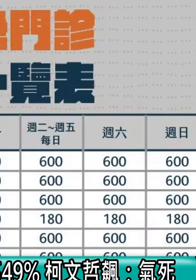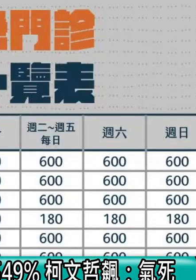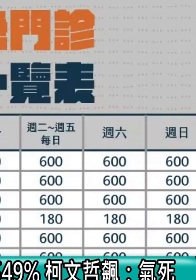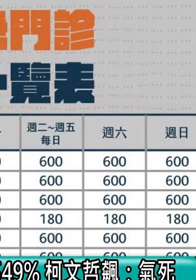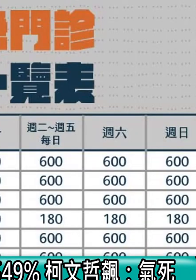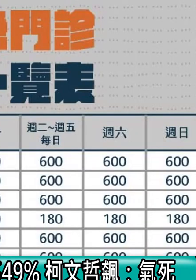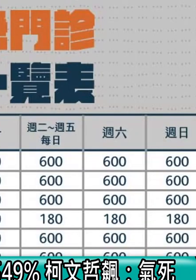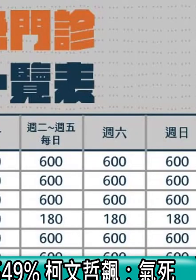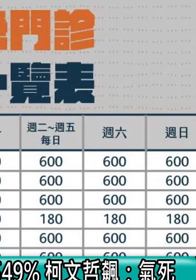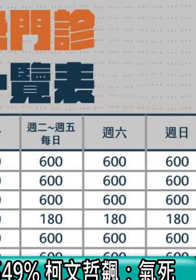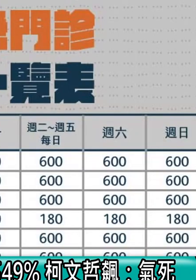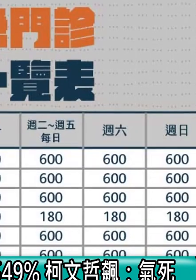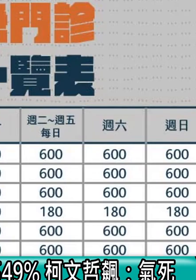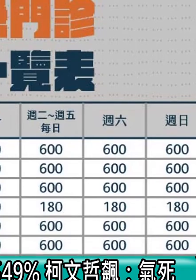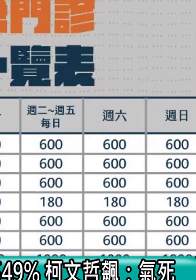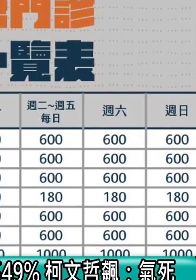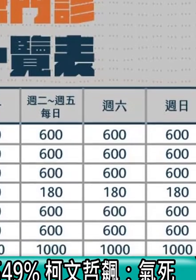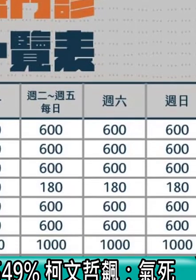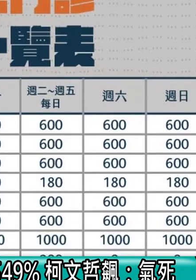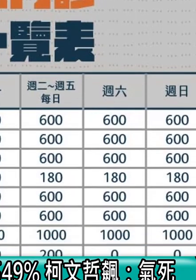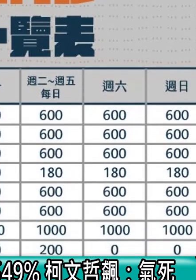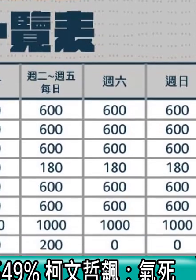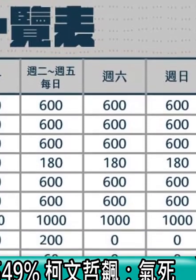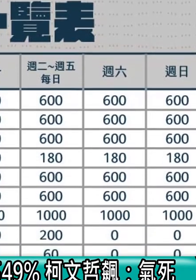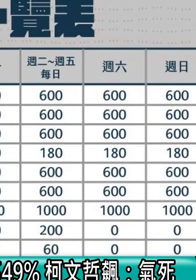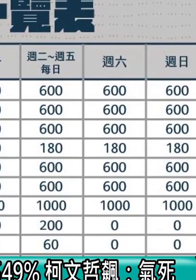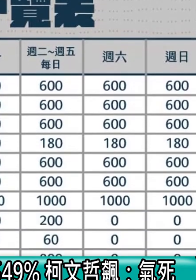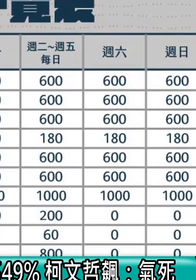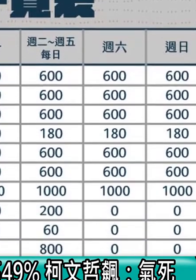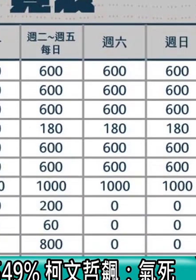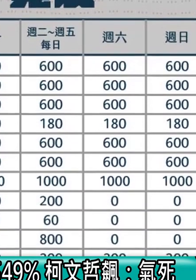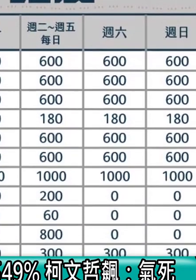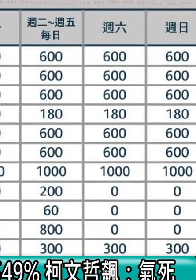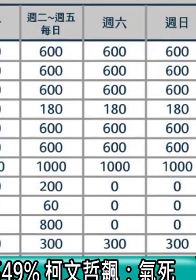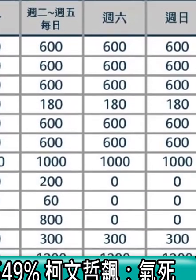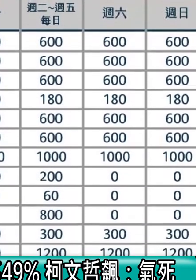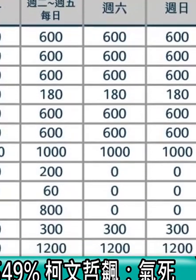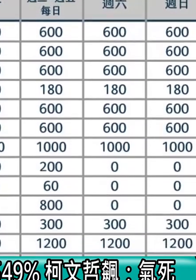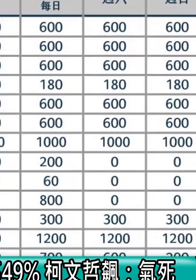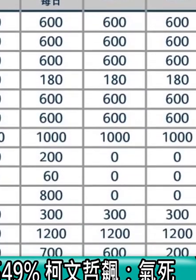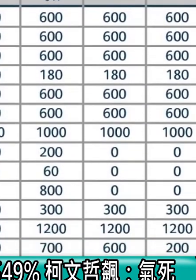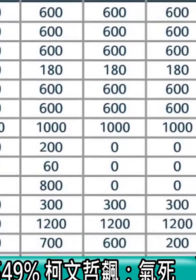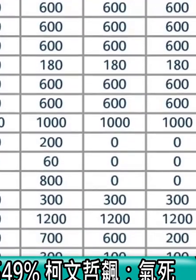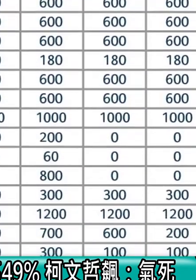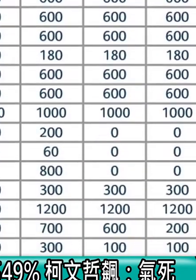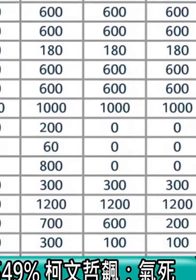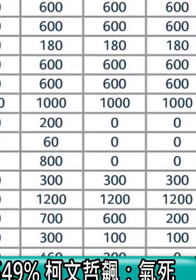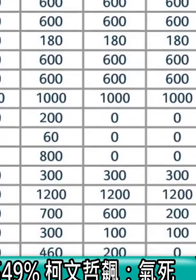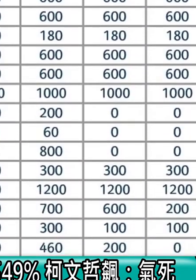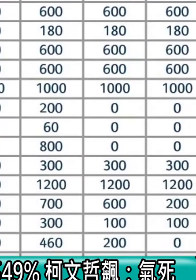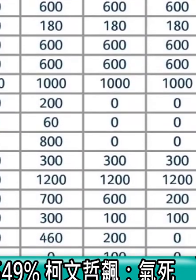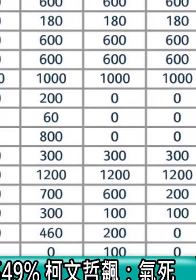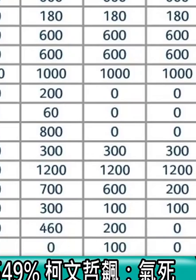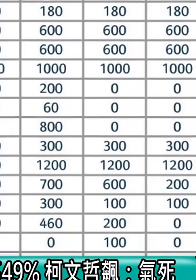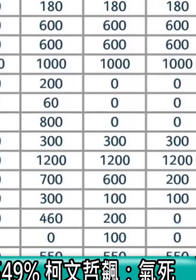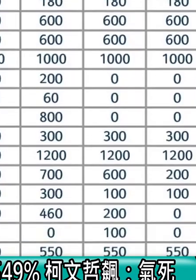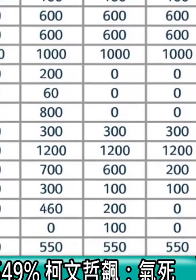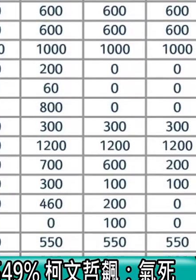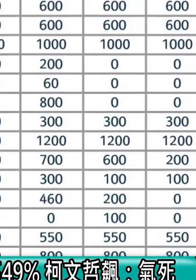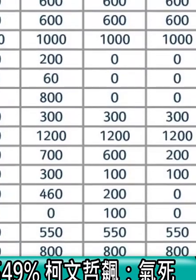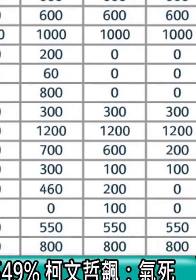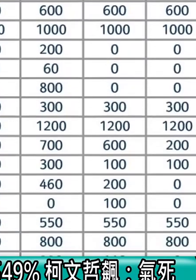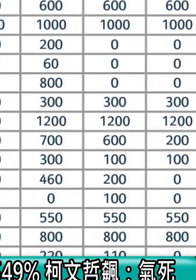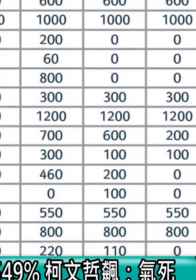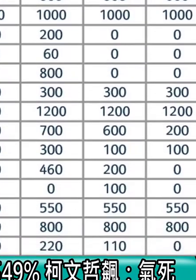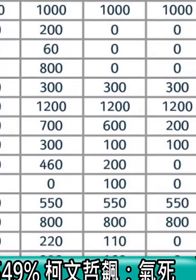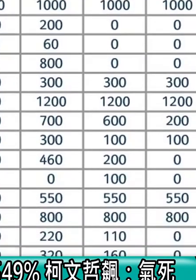把它取消掉哦，不可以换鸽子，或者我就看着要气死了这个。这个最高到49%的哈，最差的